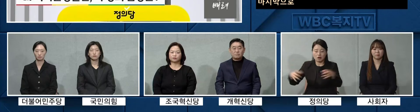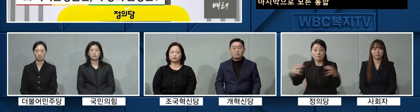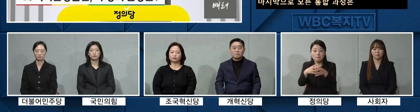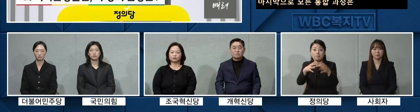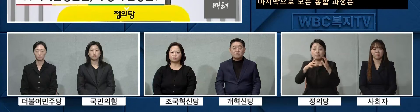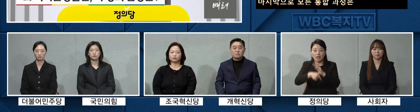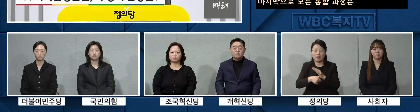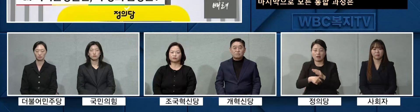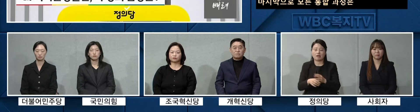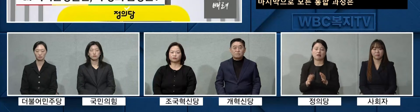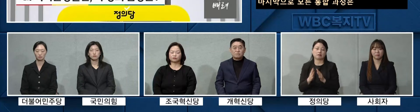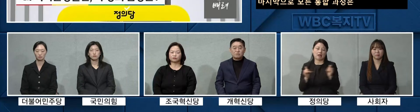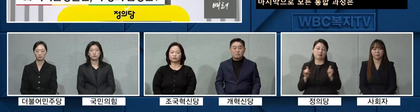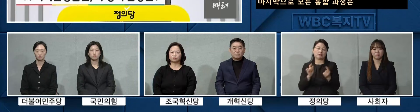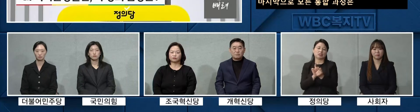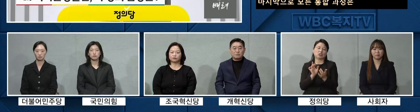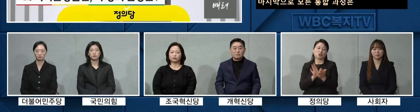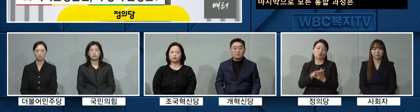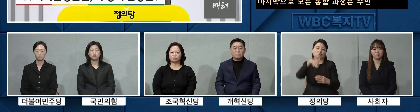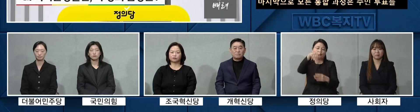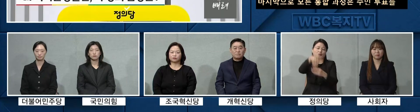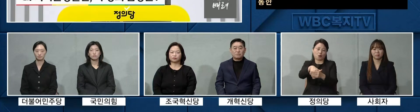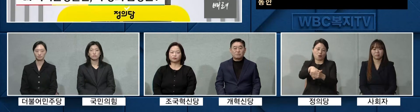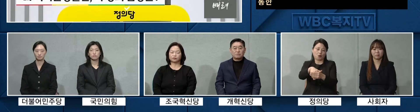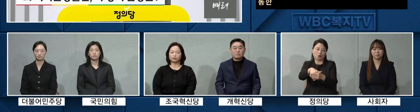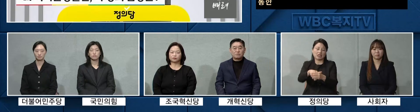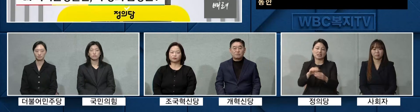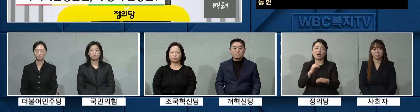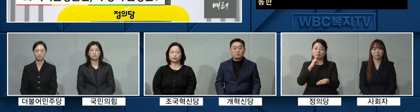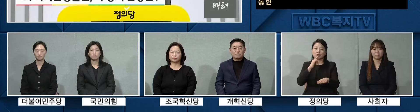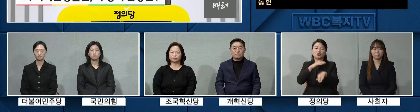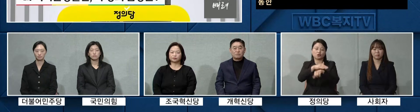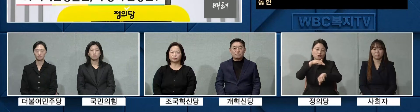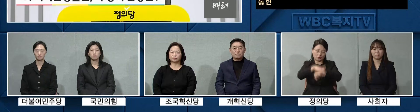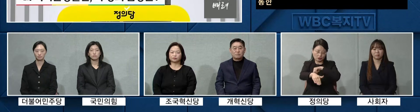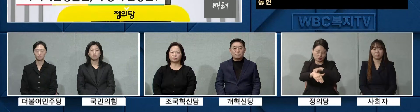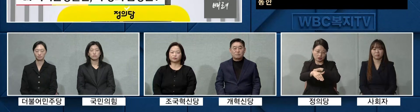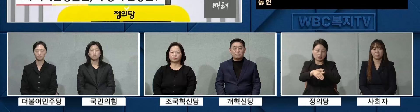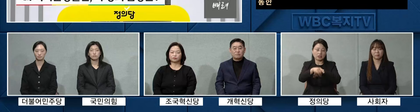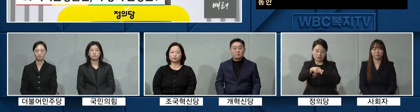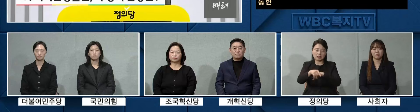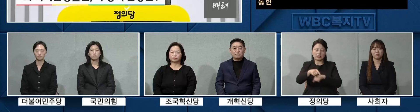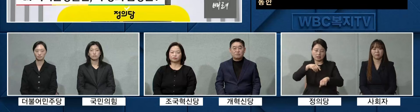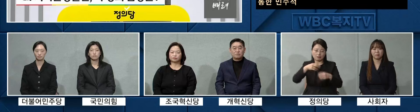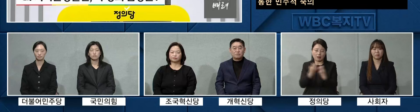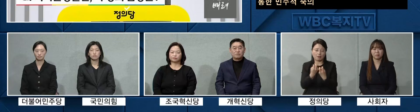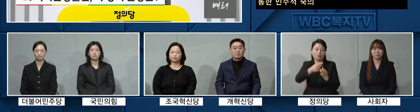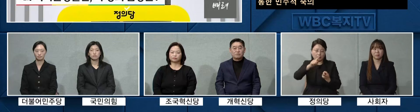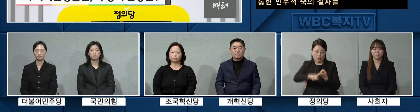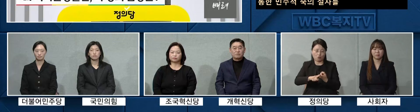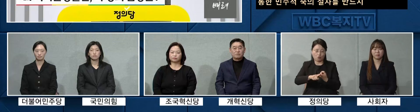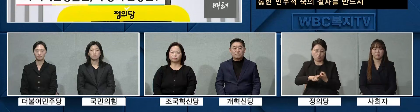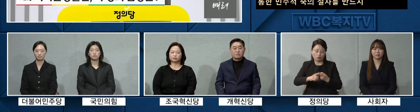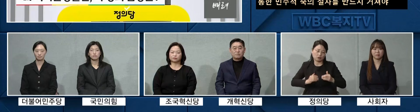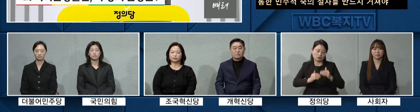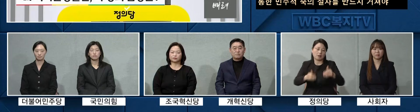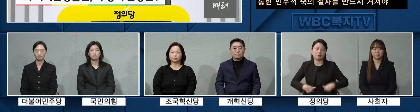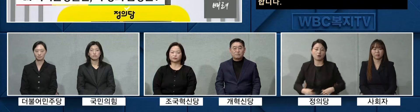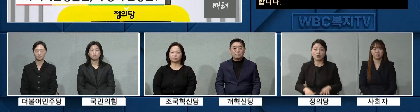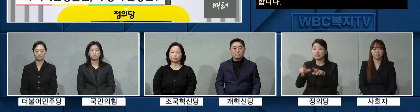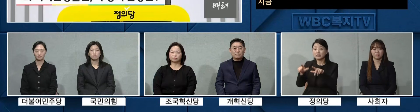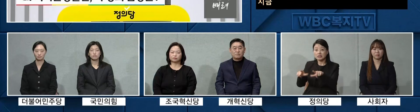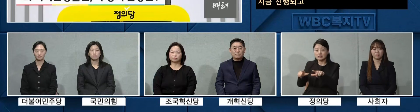주민 투표를 통한 민주적 수기 절차를 반드시 거쳐야 합니다. 지금 진행되고